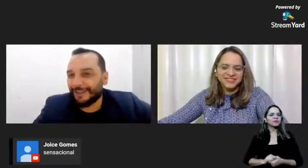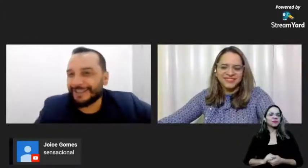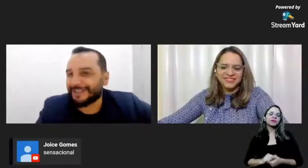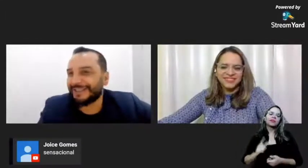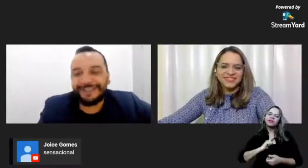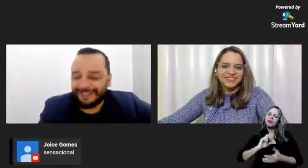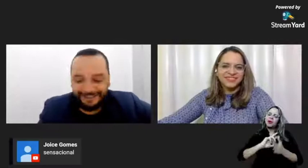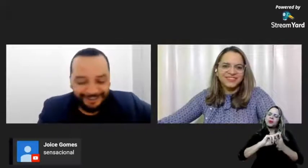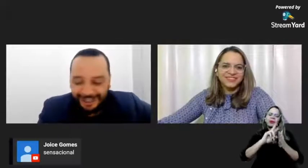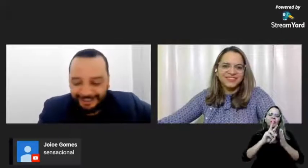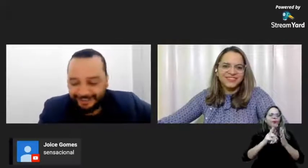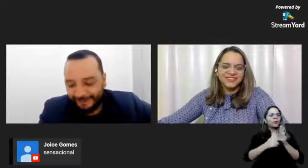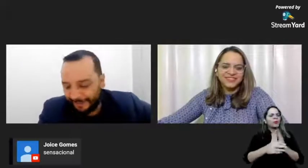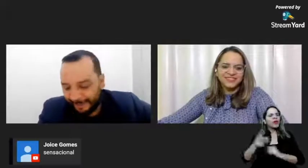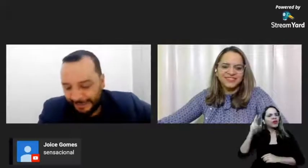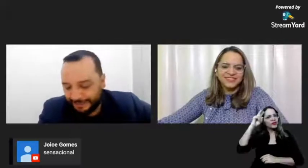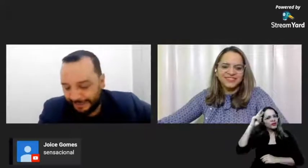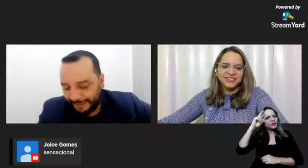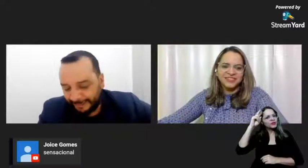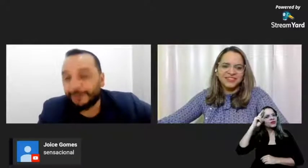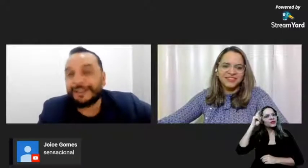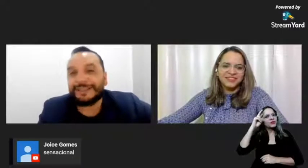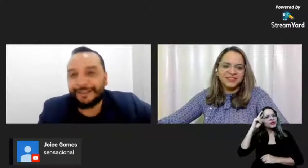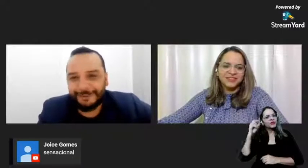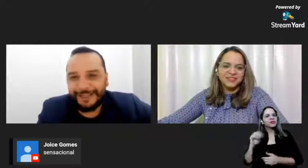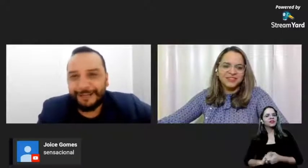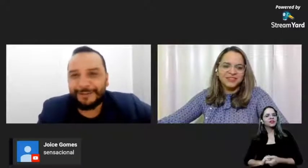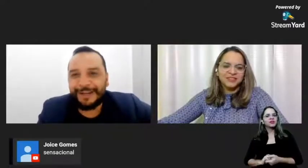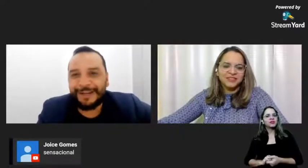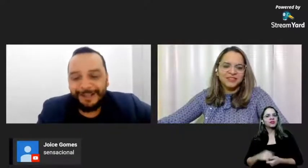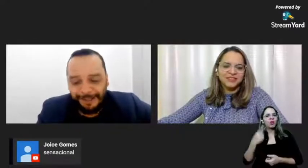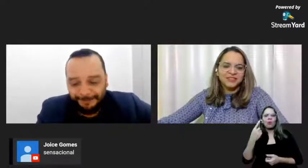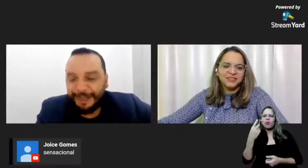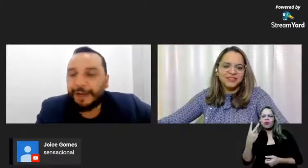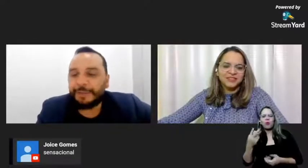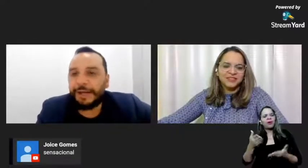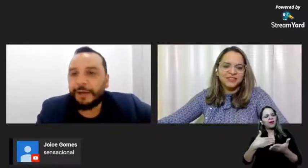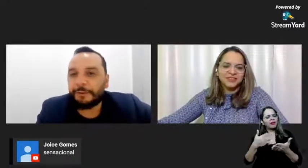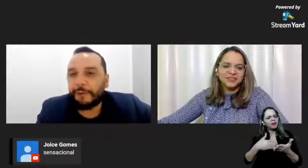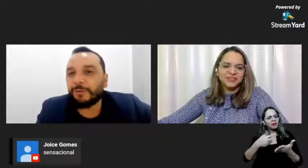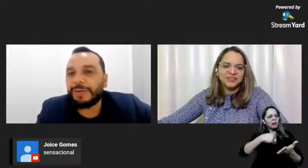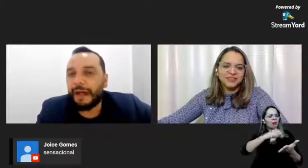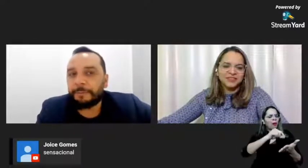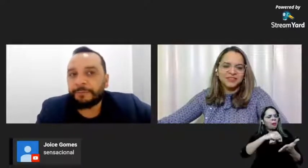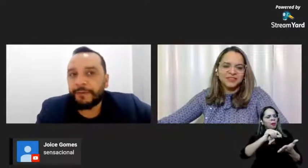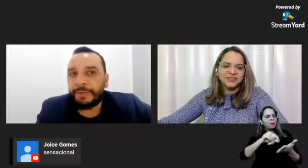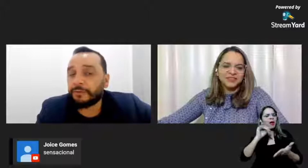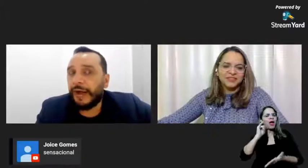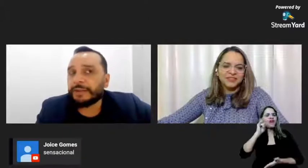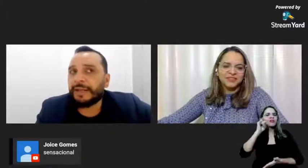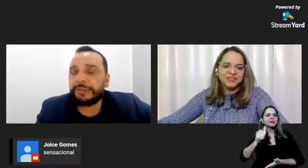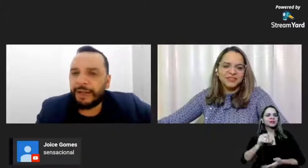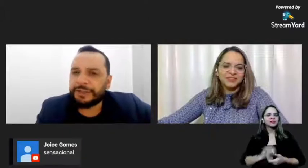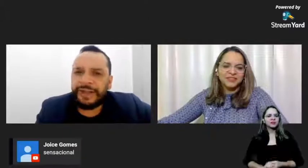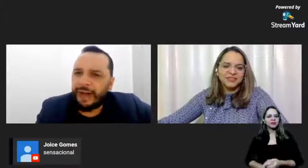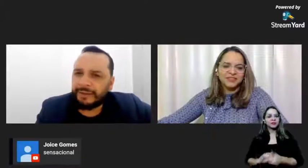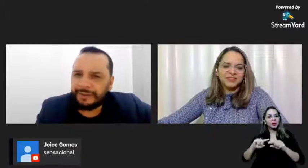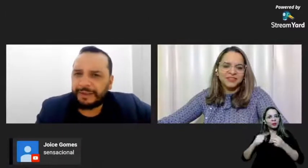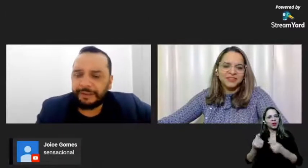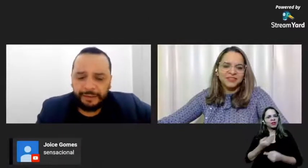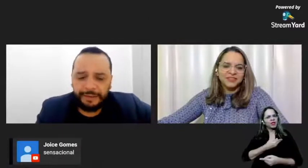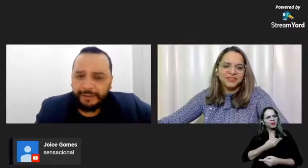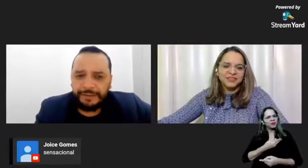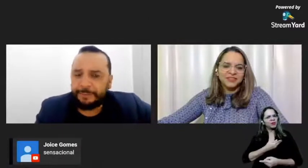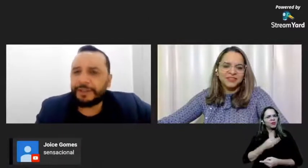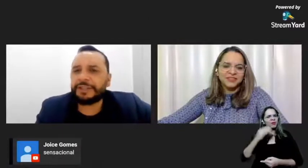várias histórias que daria tranquilamente aí 1 ou 2 livros aí para contar. Mas o Carlos, ele é muito radical,